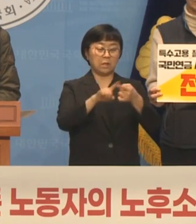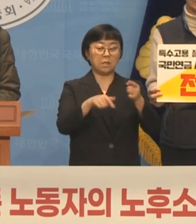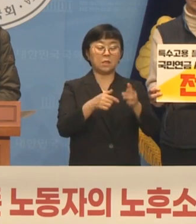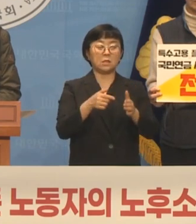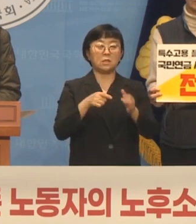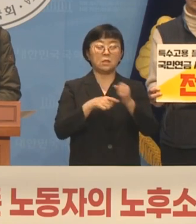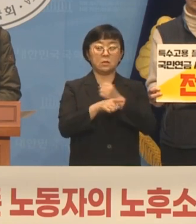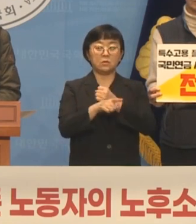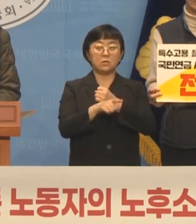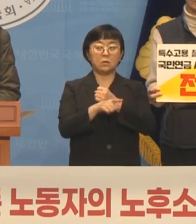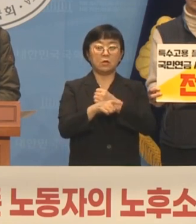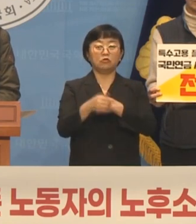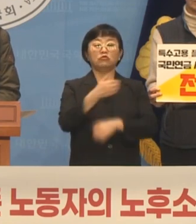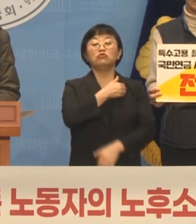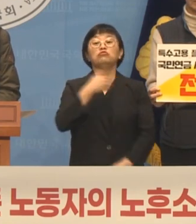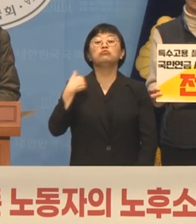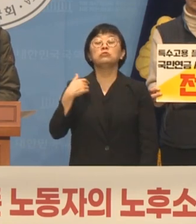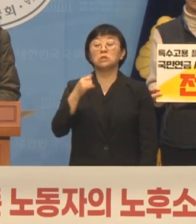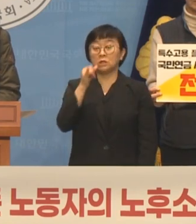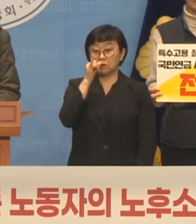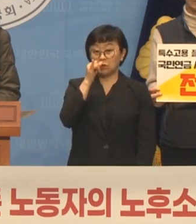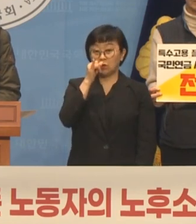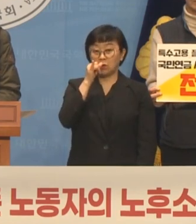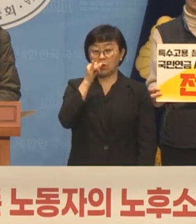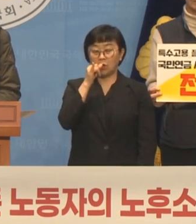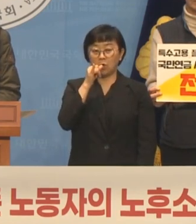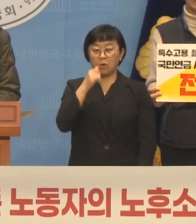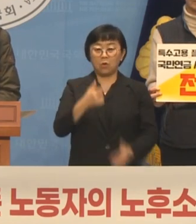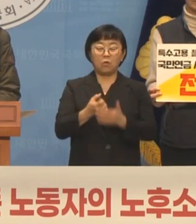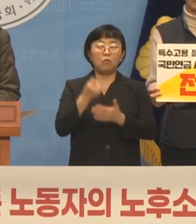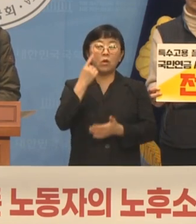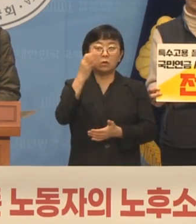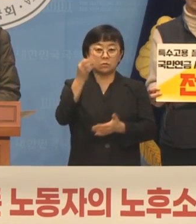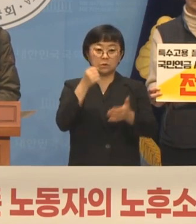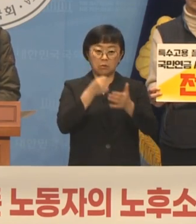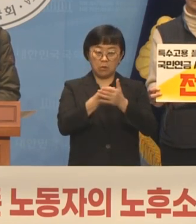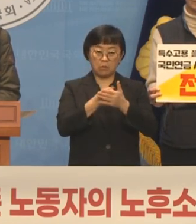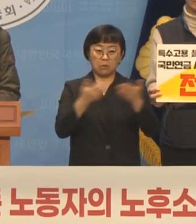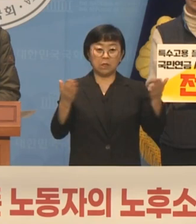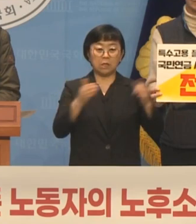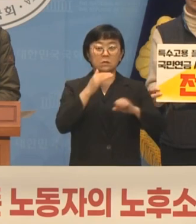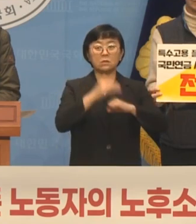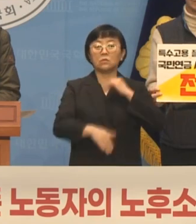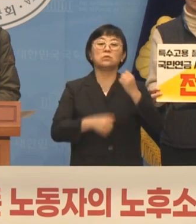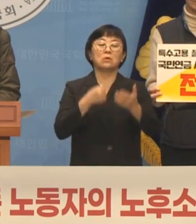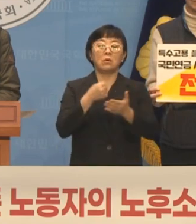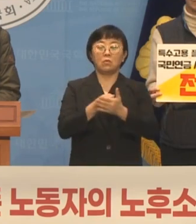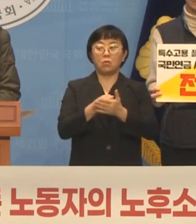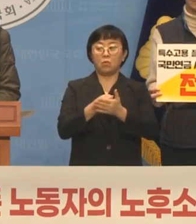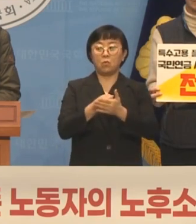이유가 충분합니다. 보수도 정하고 일하는 방식도 정하고 평가도